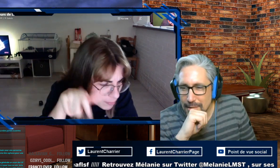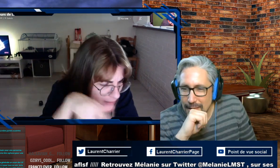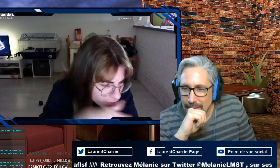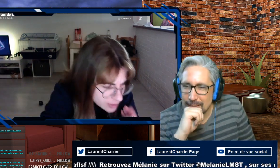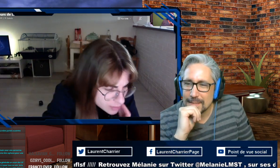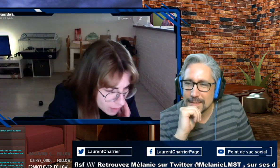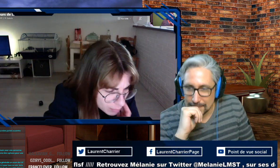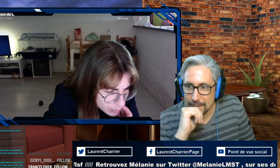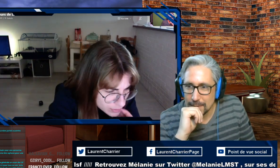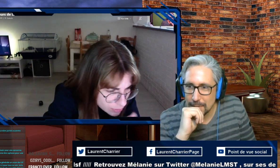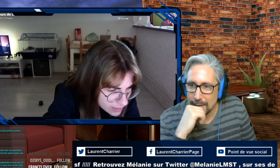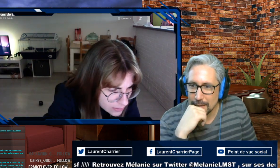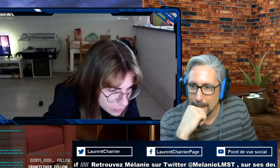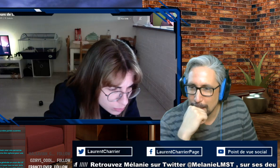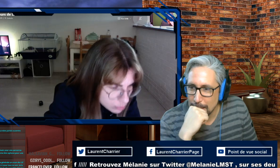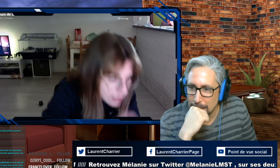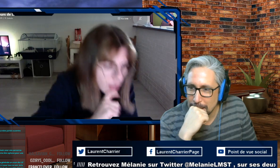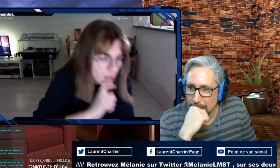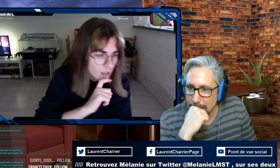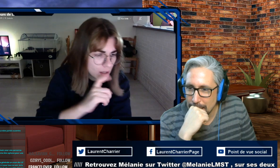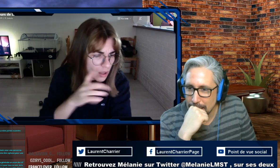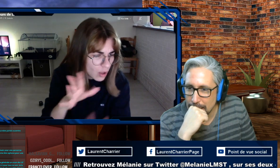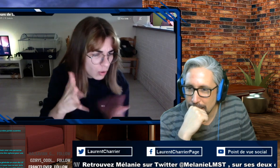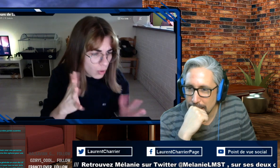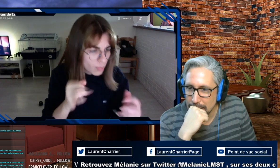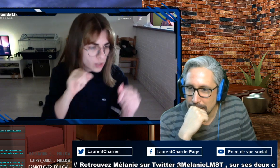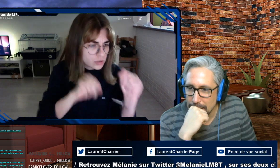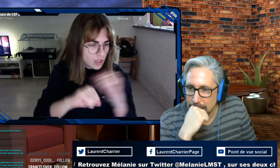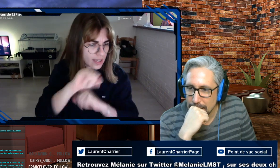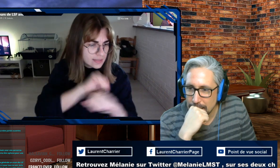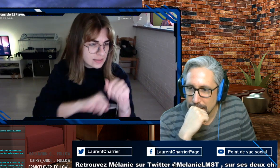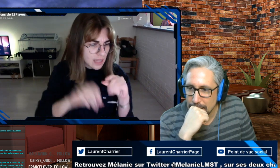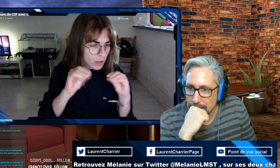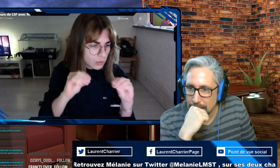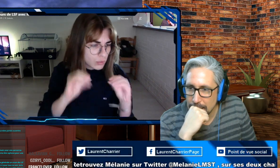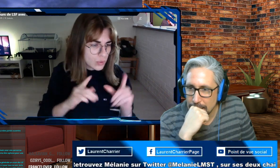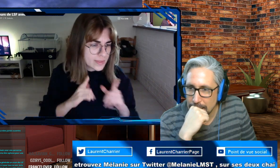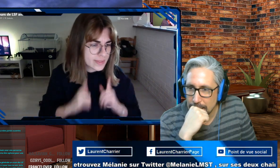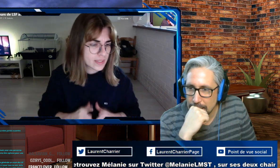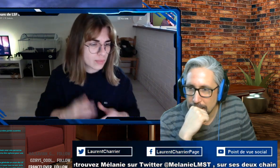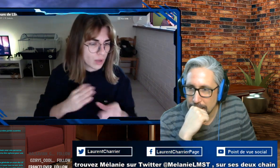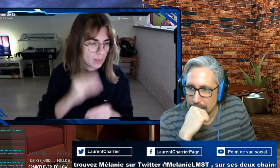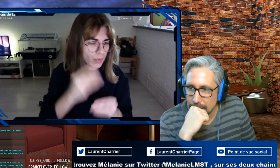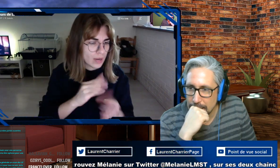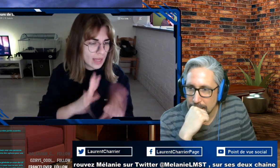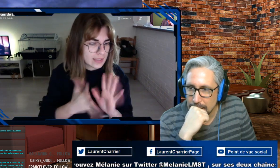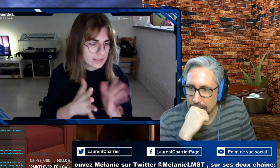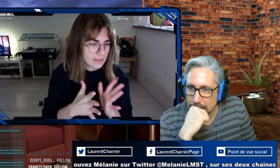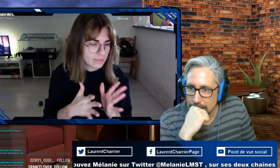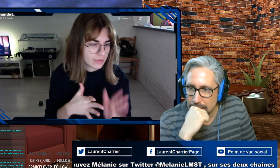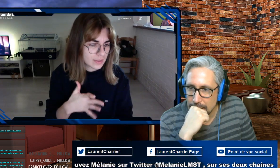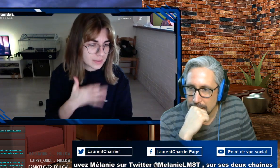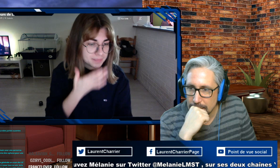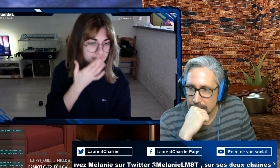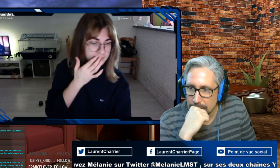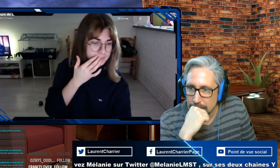Elle a une personne qui a posé une question tout à l'heure. Comment tu organises un cours au lycée pour apprendre à